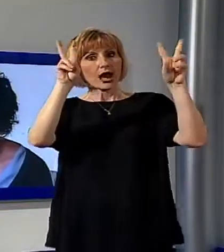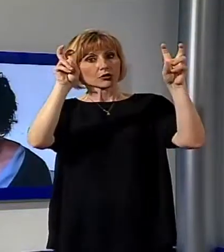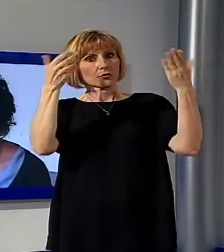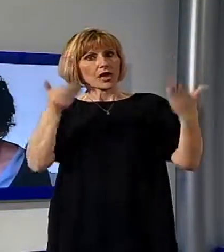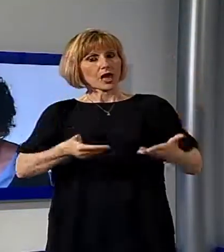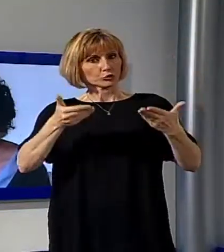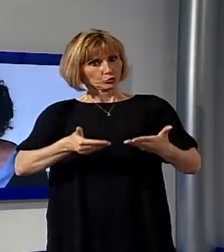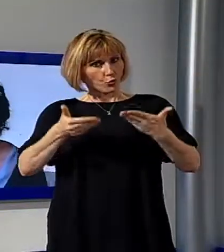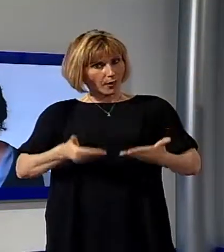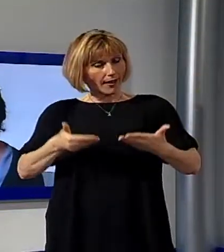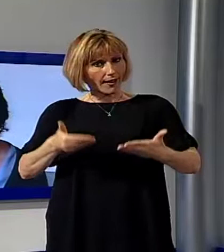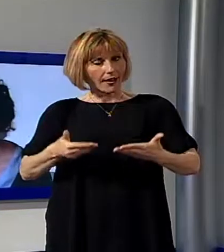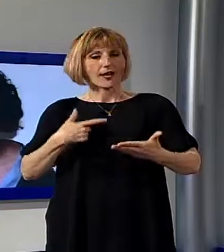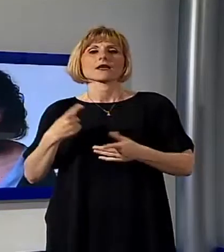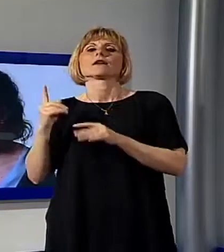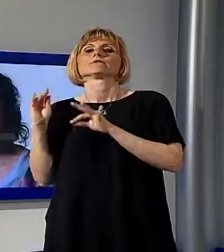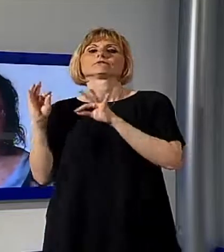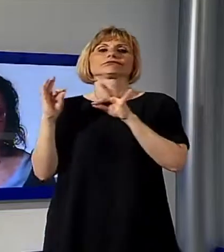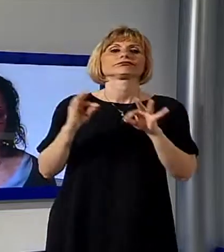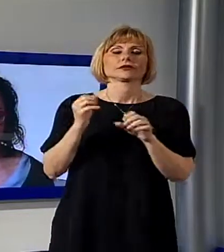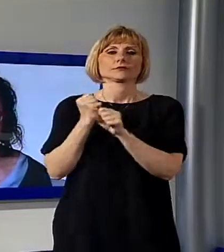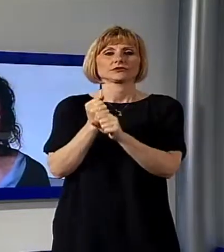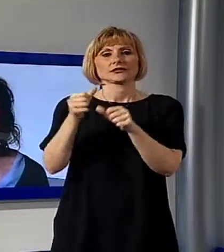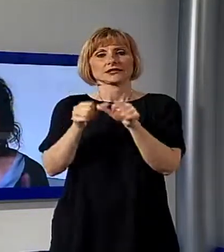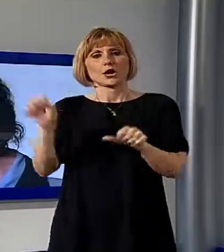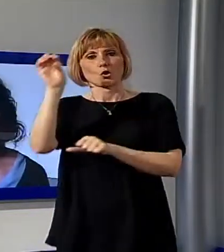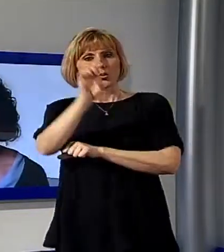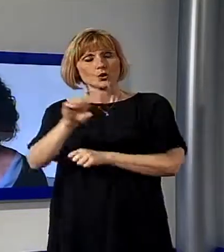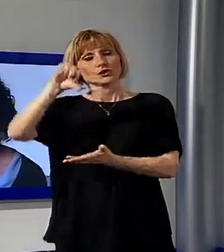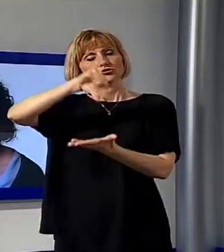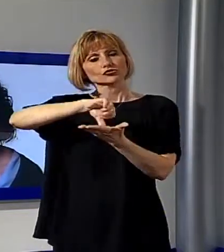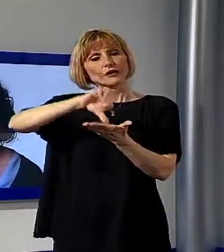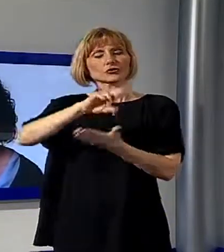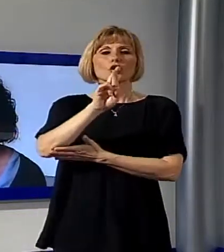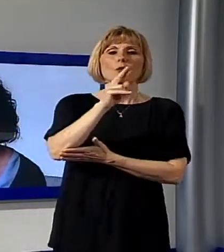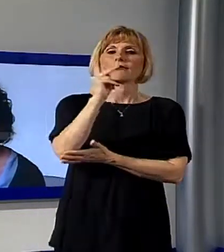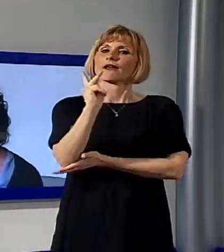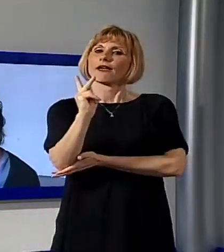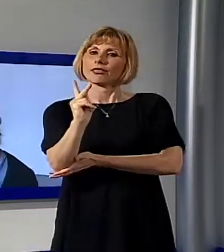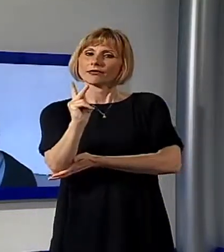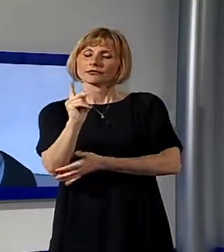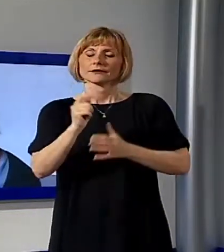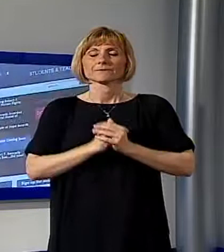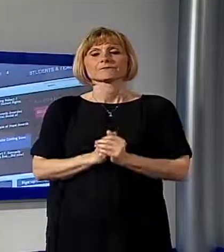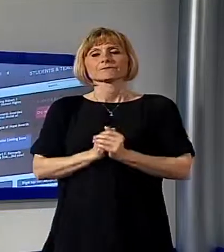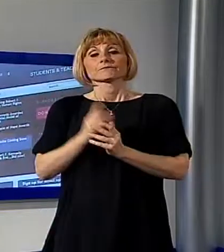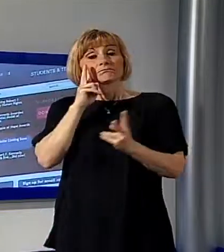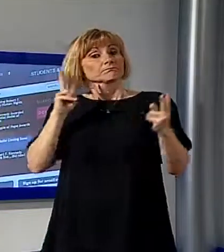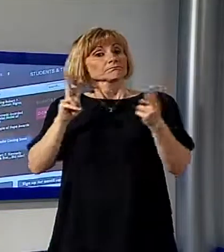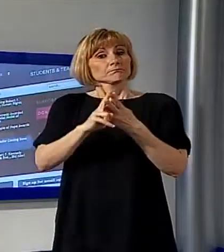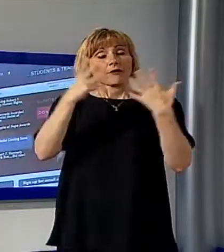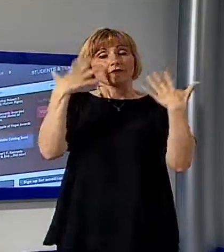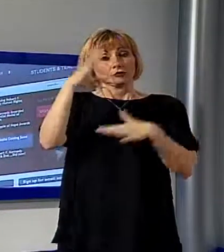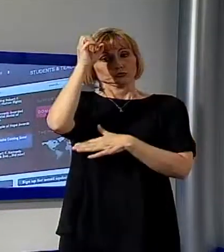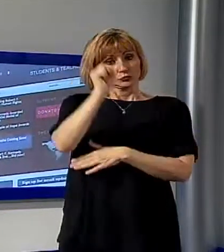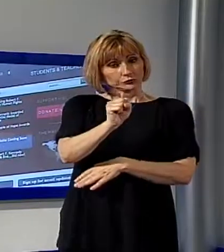arrivati all'Università del Turismo i rappresentanti della sede europea del Centro Robert Kennedy Human Rights che hanno incontrato gli